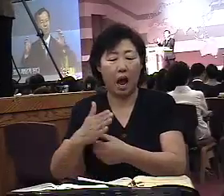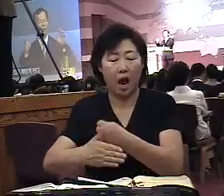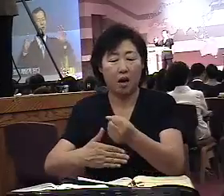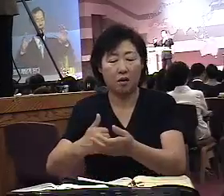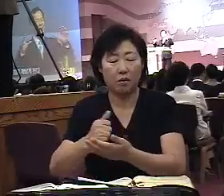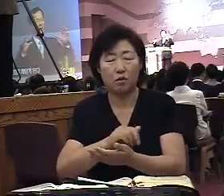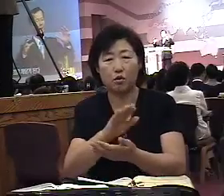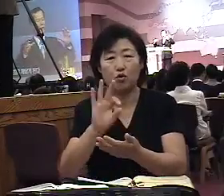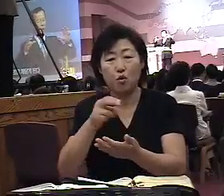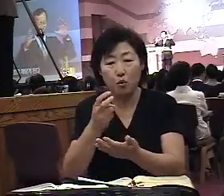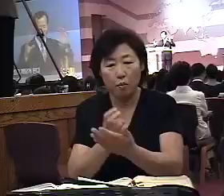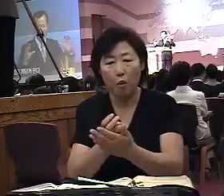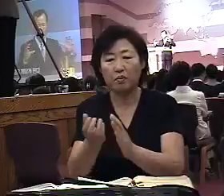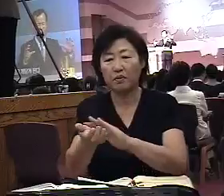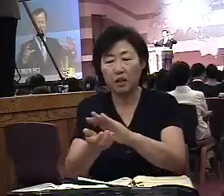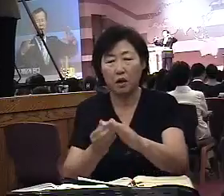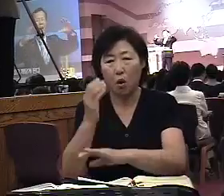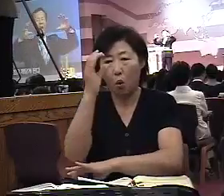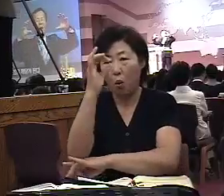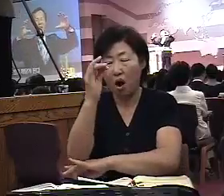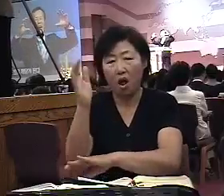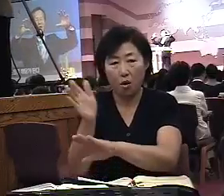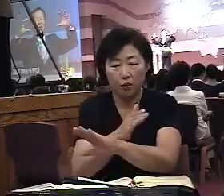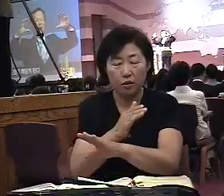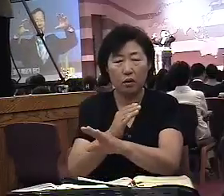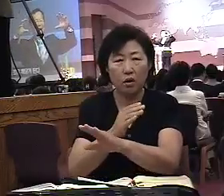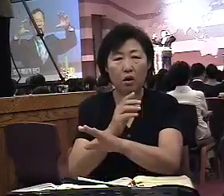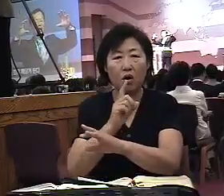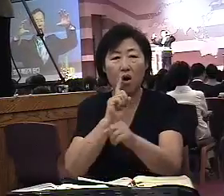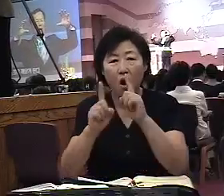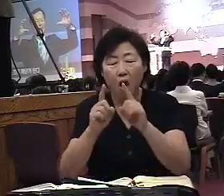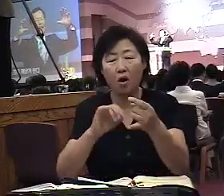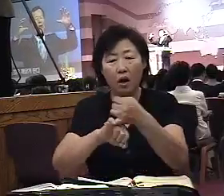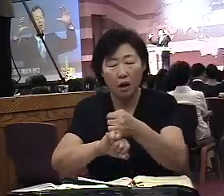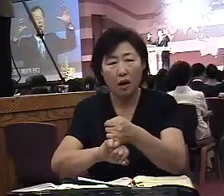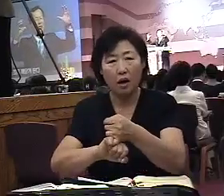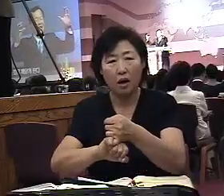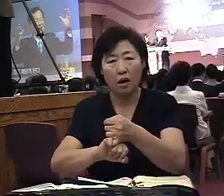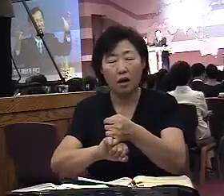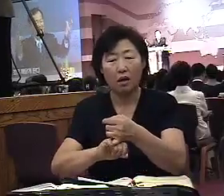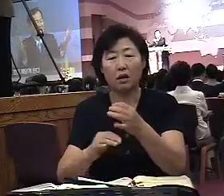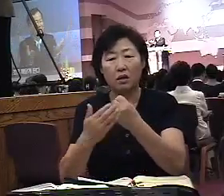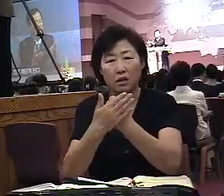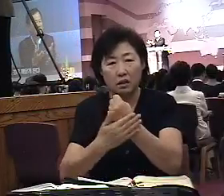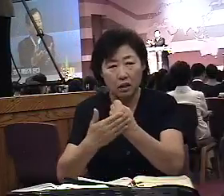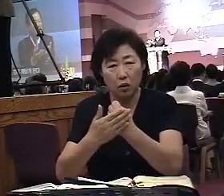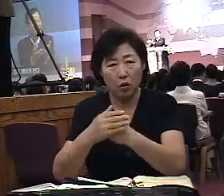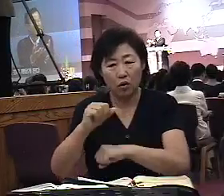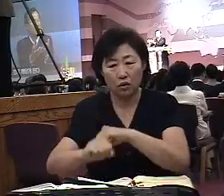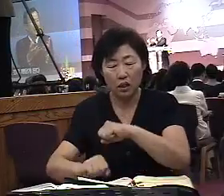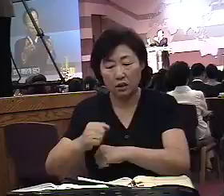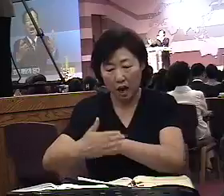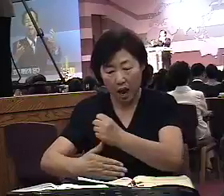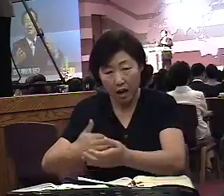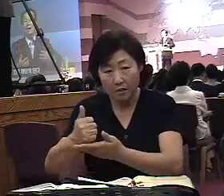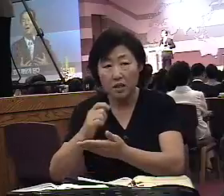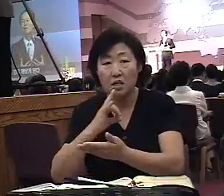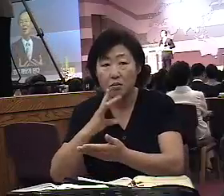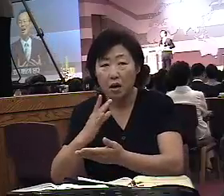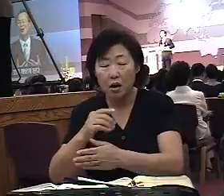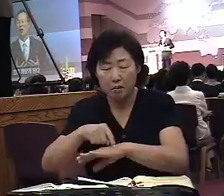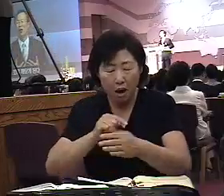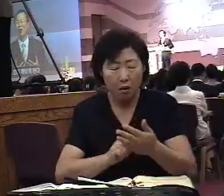하나님께서 율법 전에 원래부터 언약과 약속과 은혜로 역사하시는 하나님이시지만